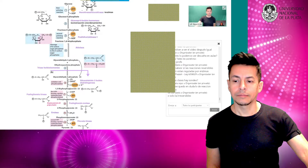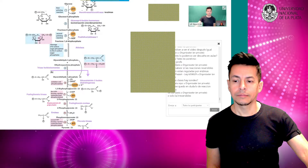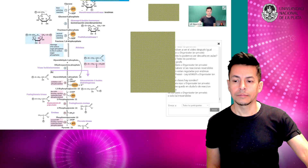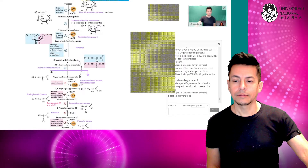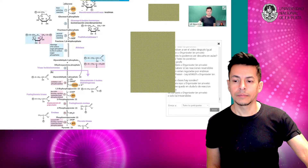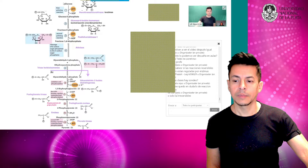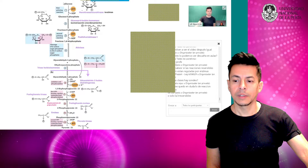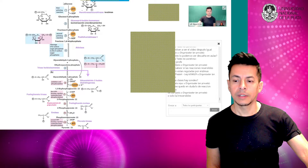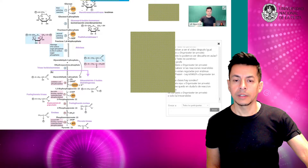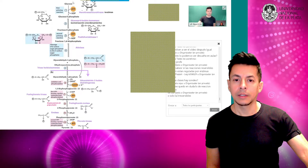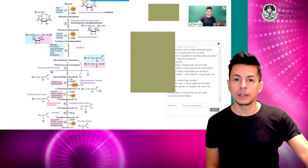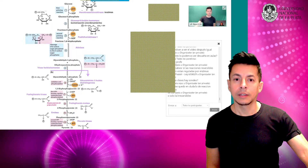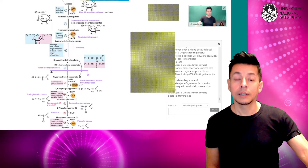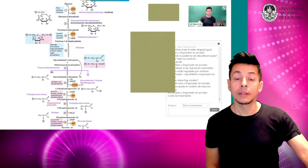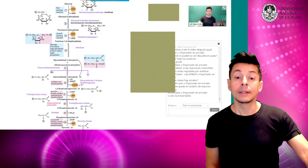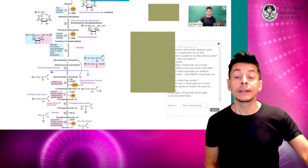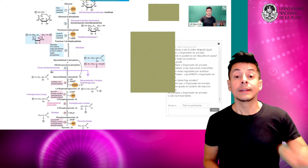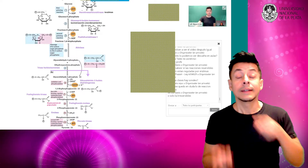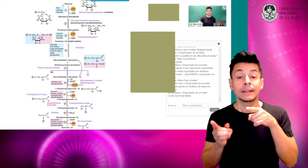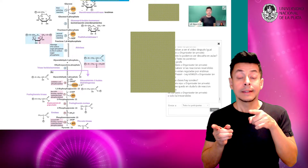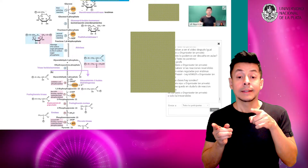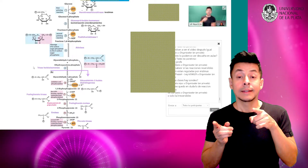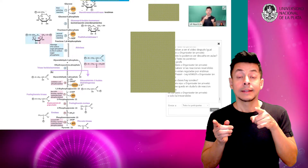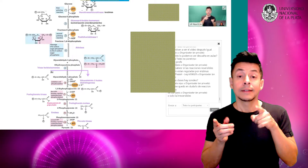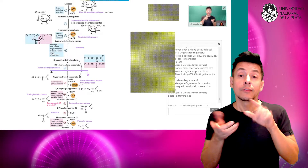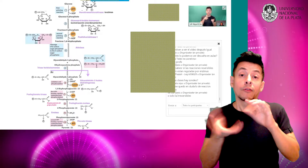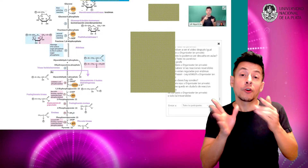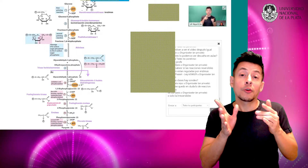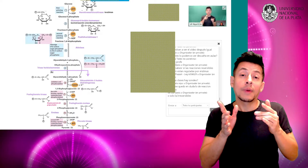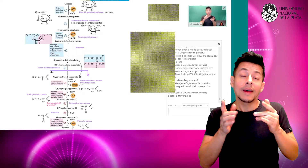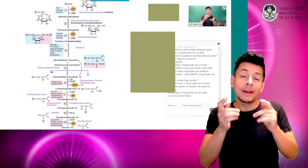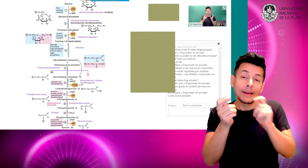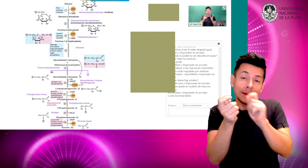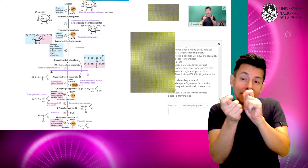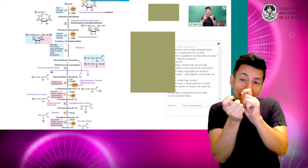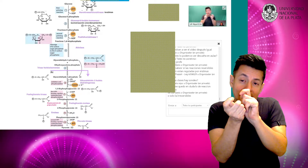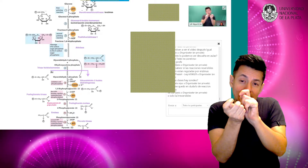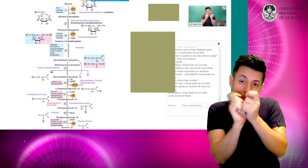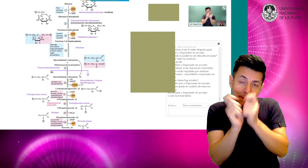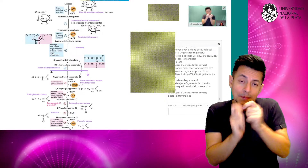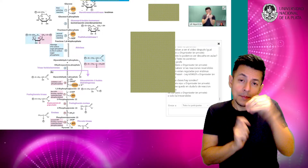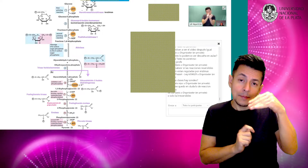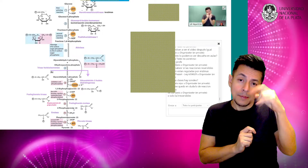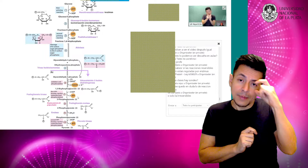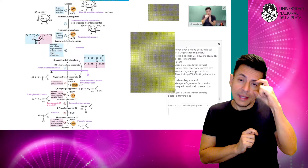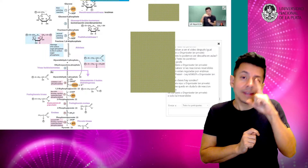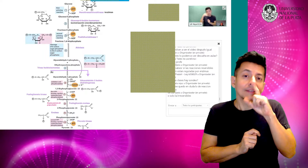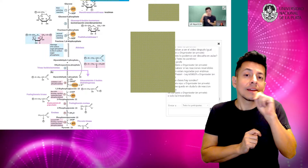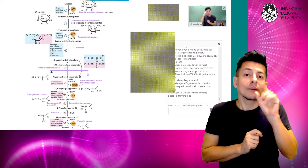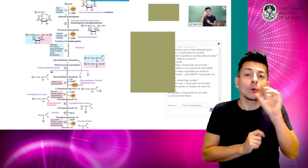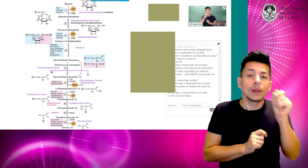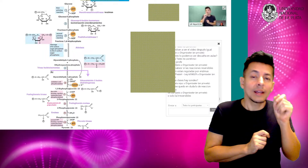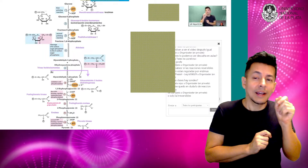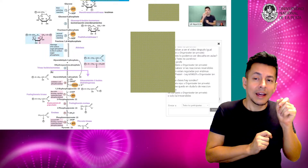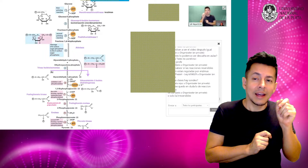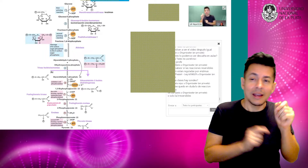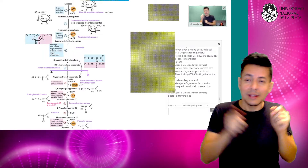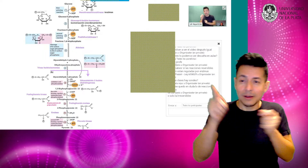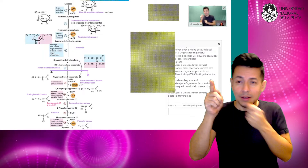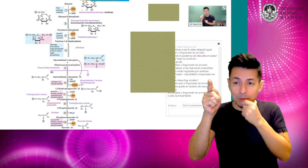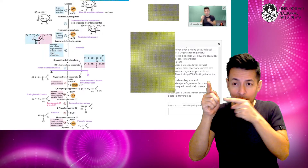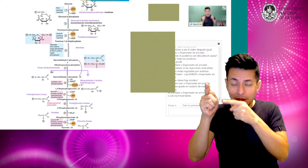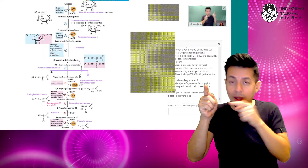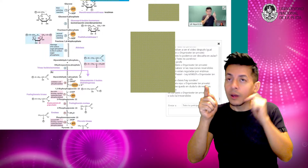una vía metabólica, en este caso la transformación de glucosa en 2 moléculas de piruvato, incluye 10 reacciones